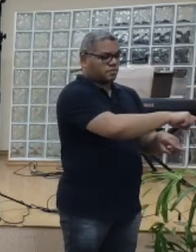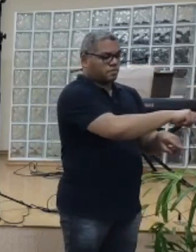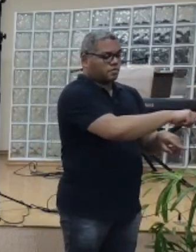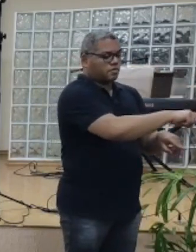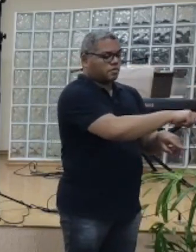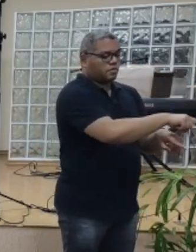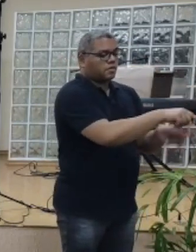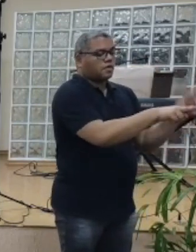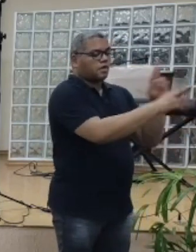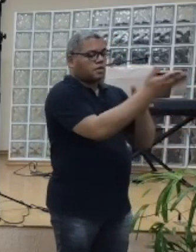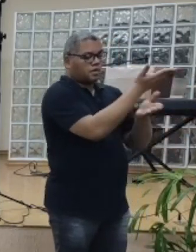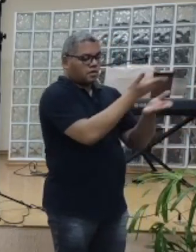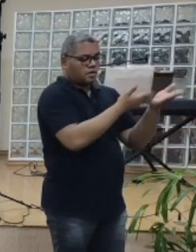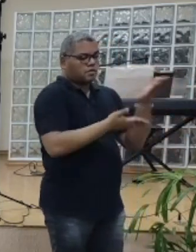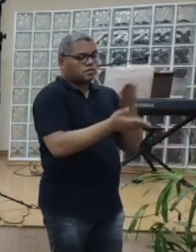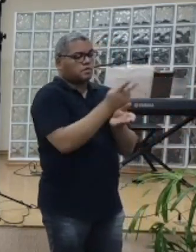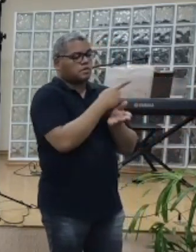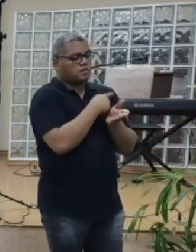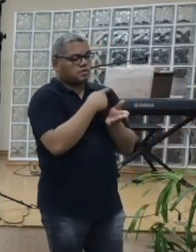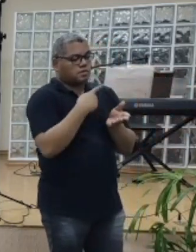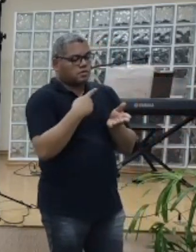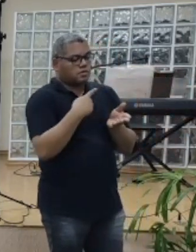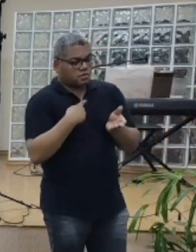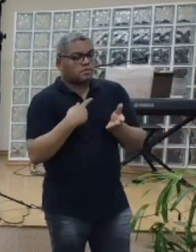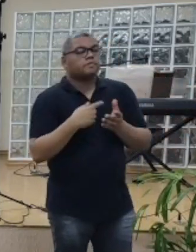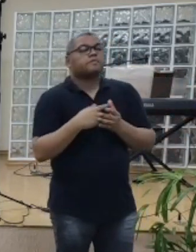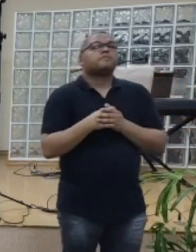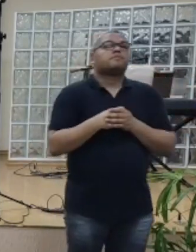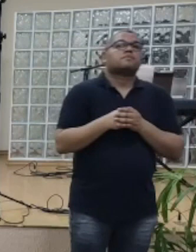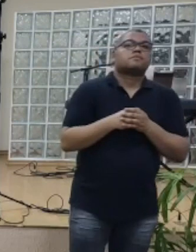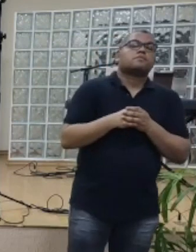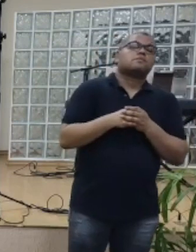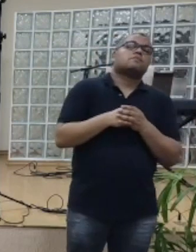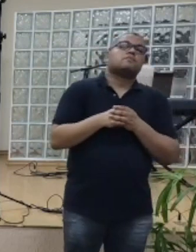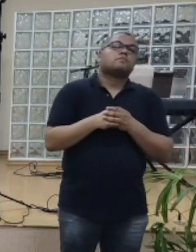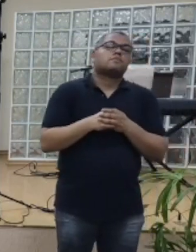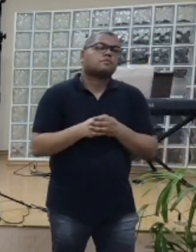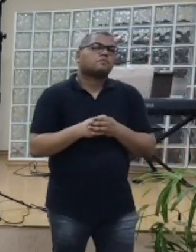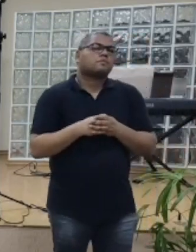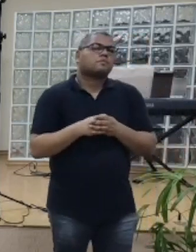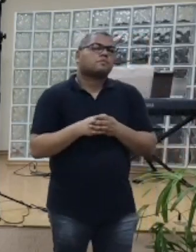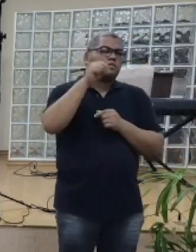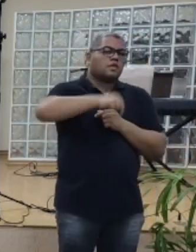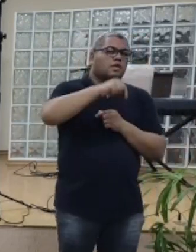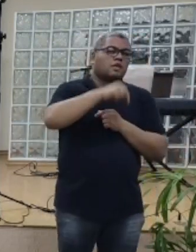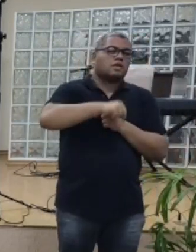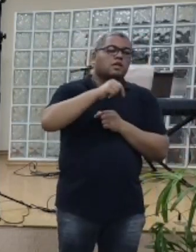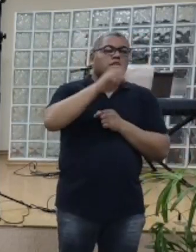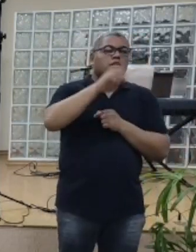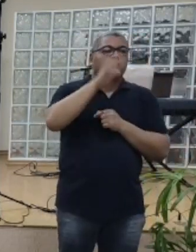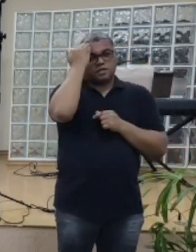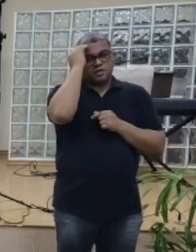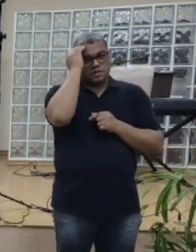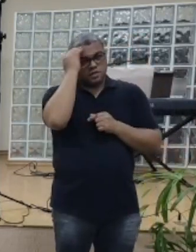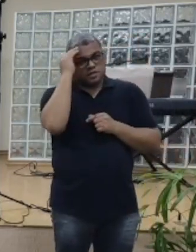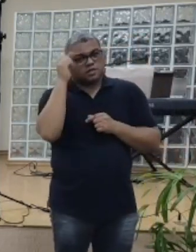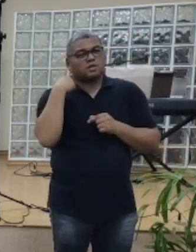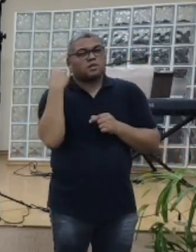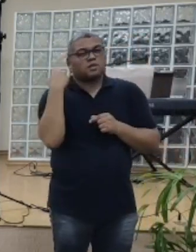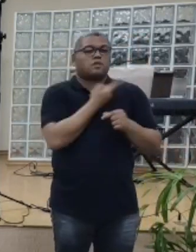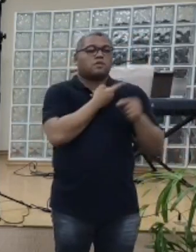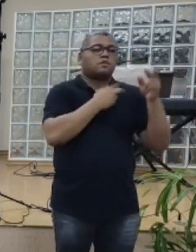aplicações nesta direção, do nosso relacionamento dentro da igreja com a liderança e o